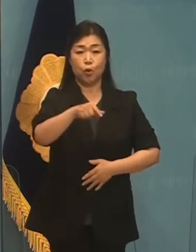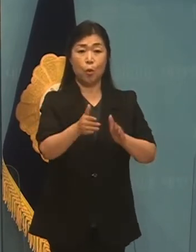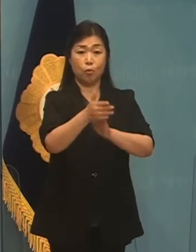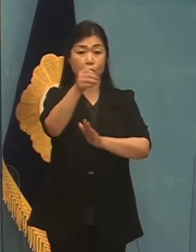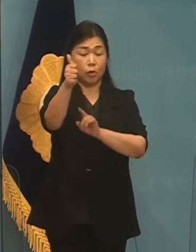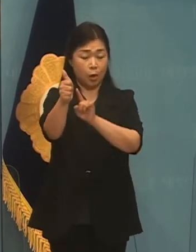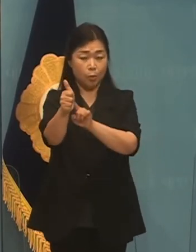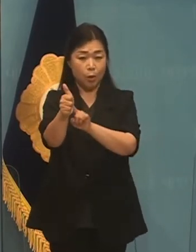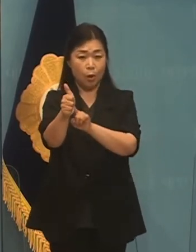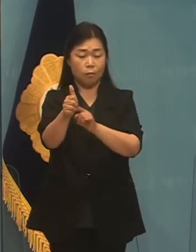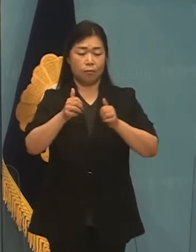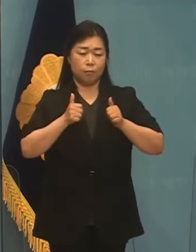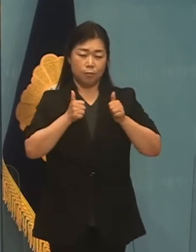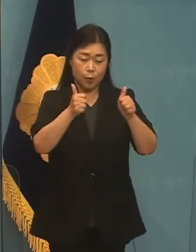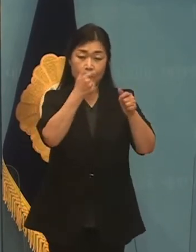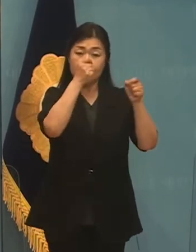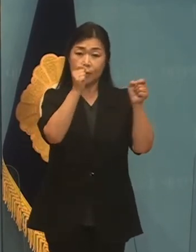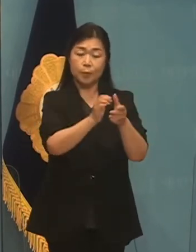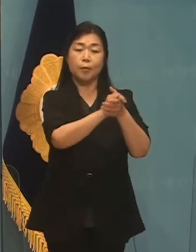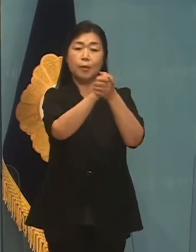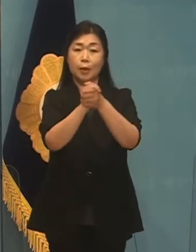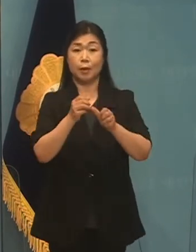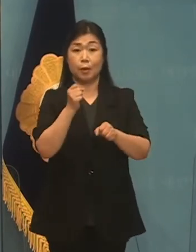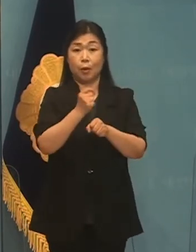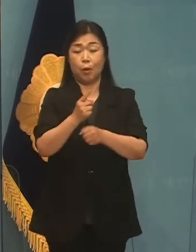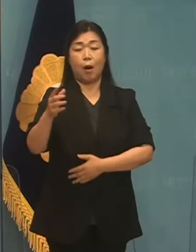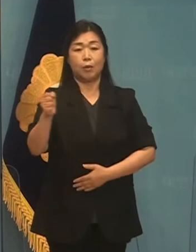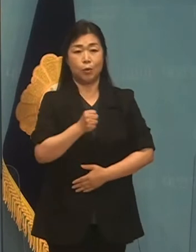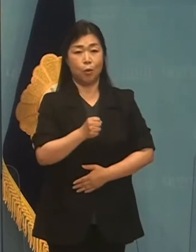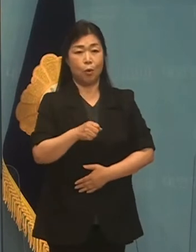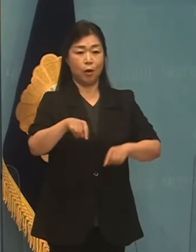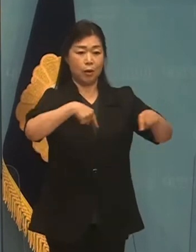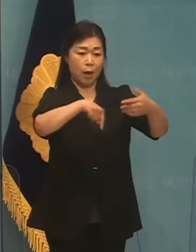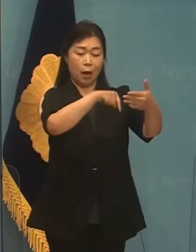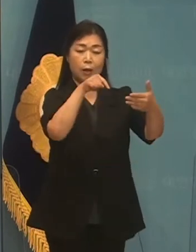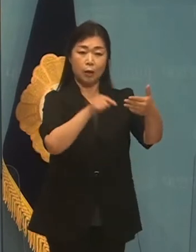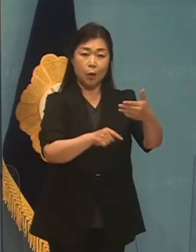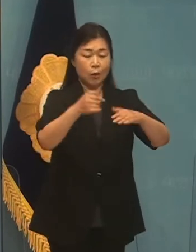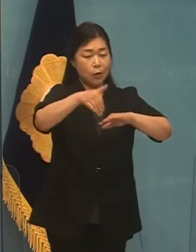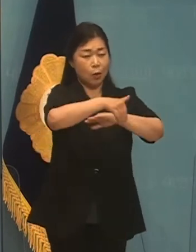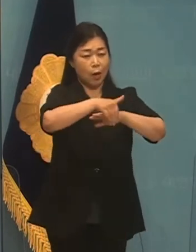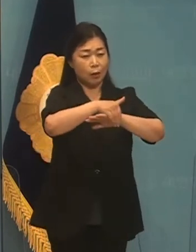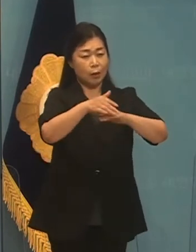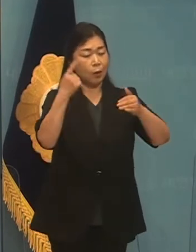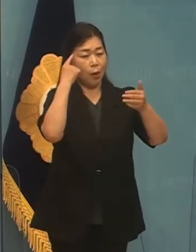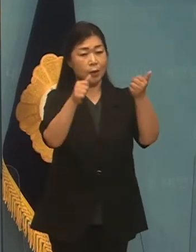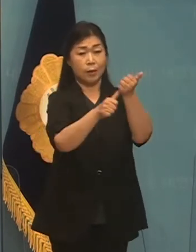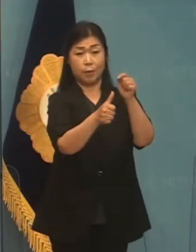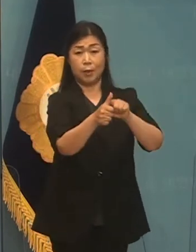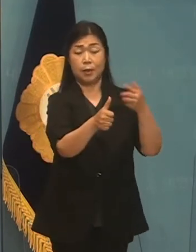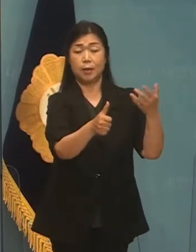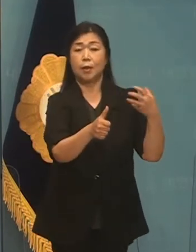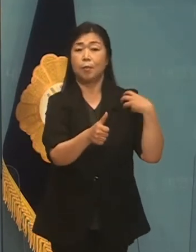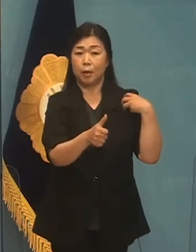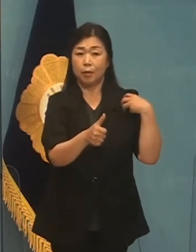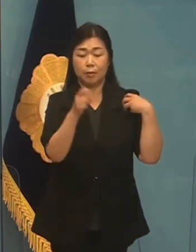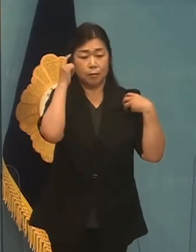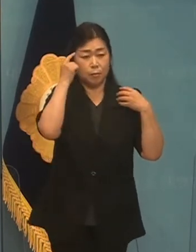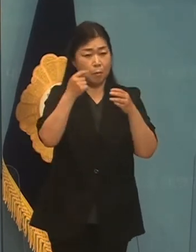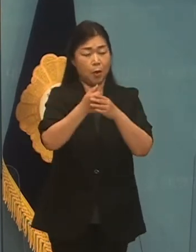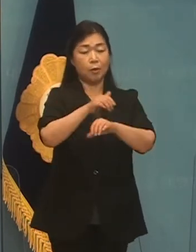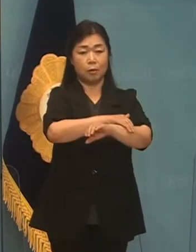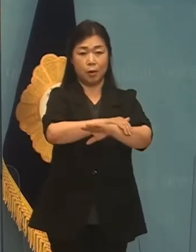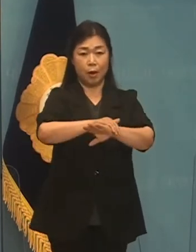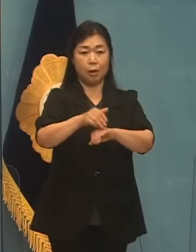보기 드문 성실함과 친화력을 가진 분으로서 당의 전략기획부총장을 맡을 만큼 전략적 마인드를